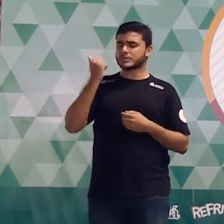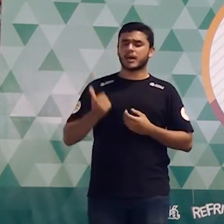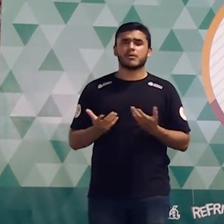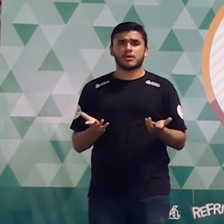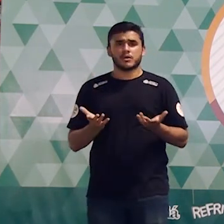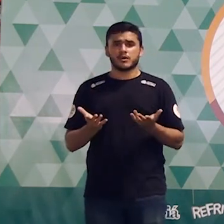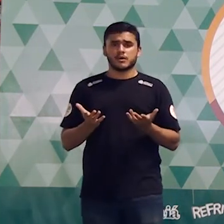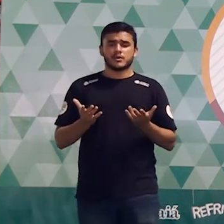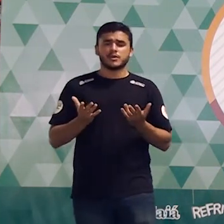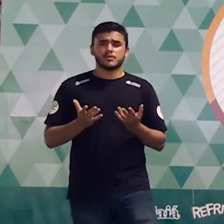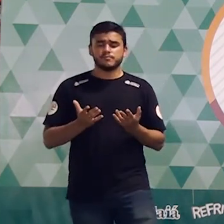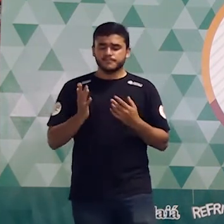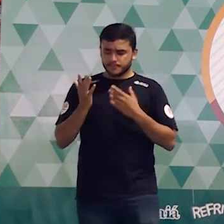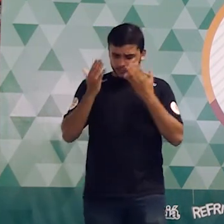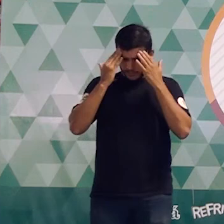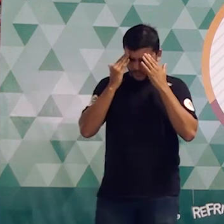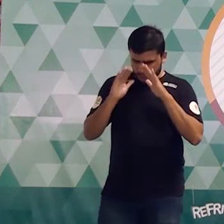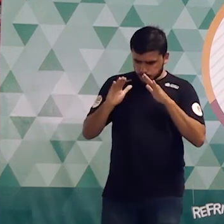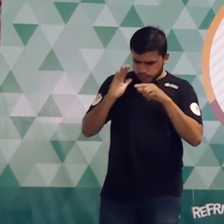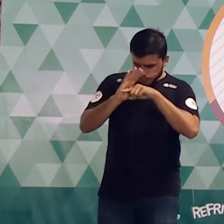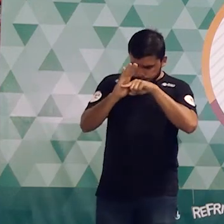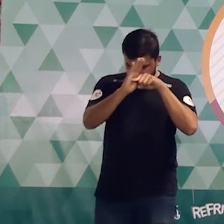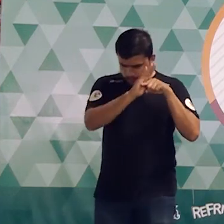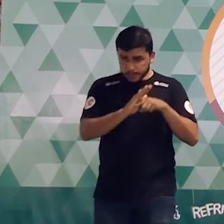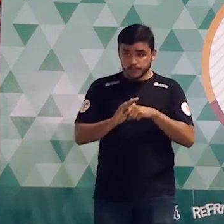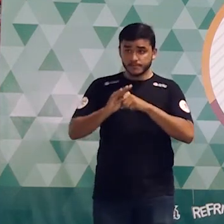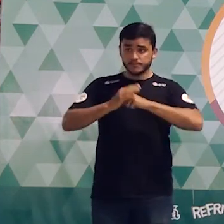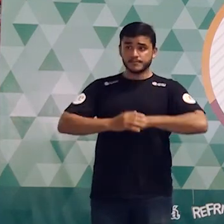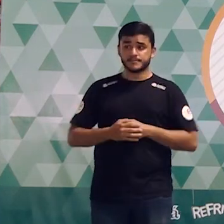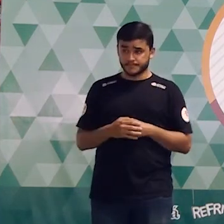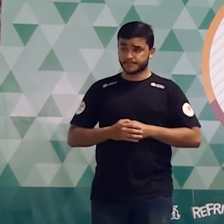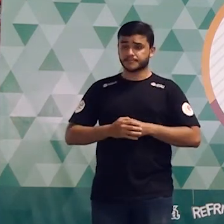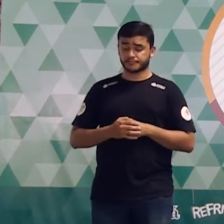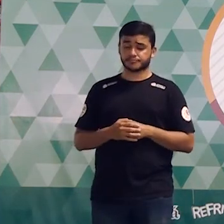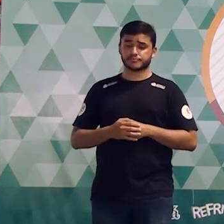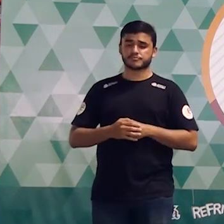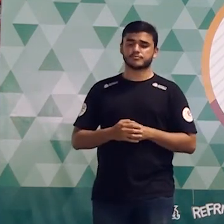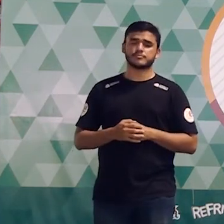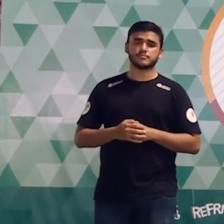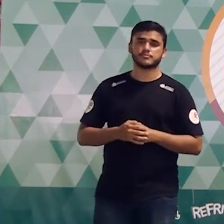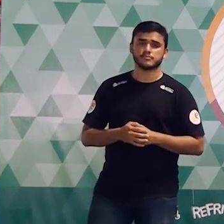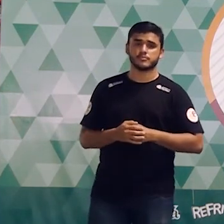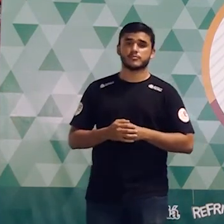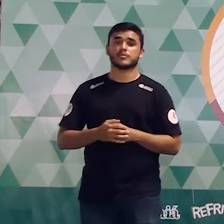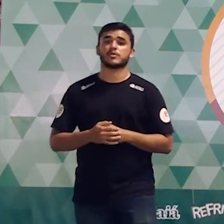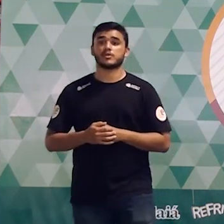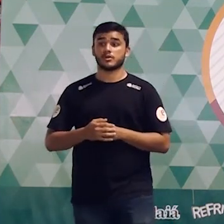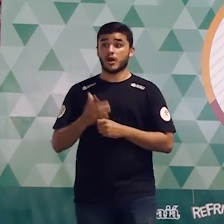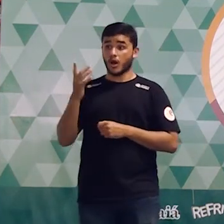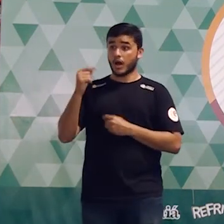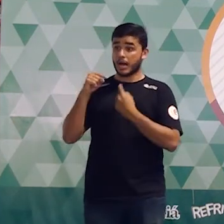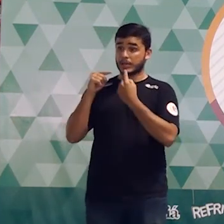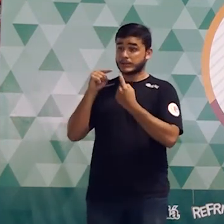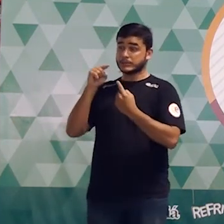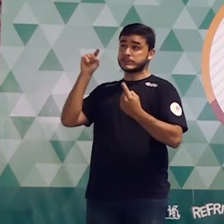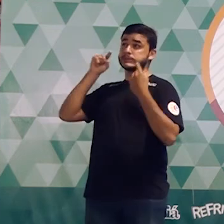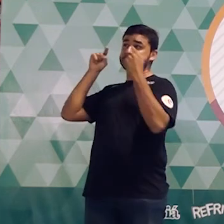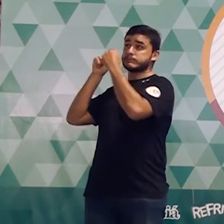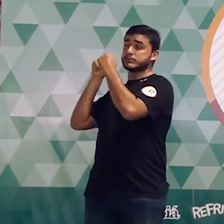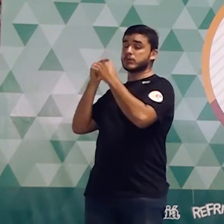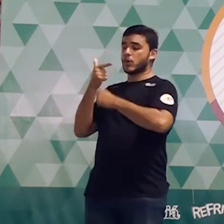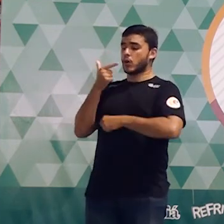tem. Eu vou usar uma data que seria há 2016 anos